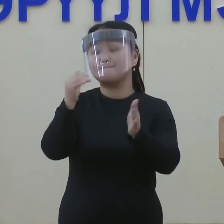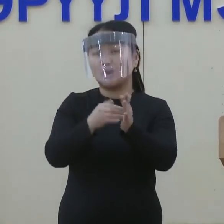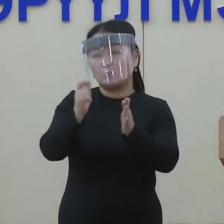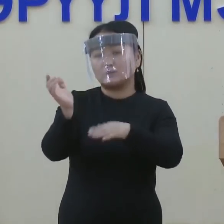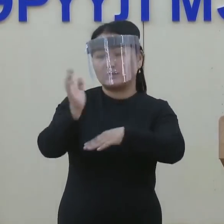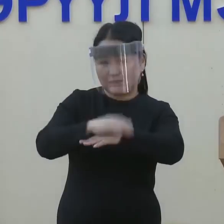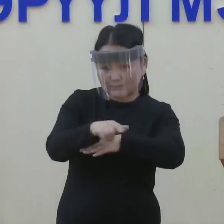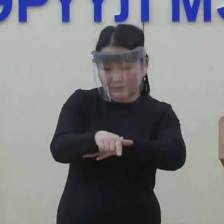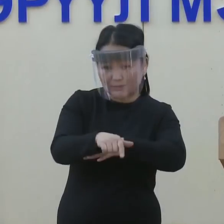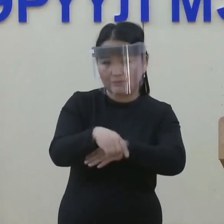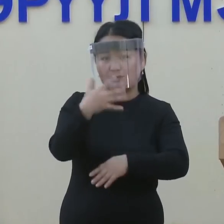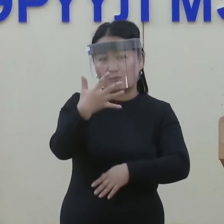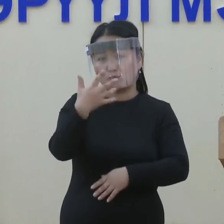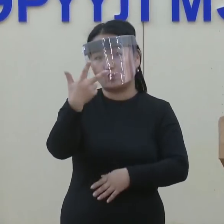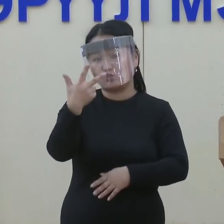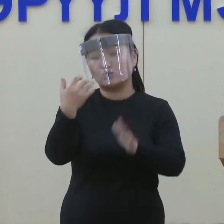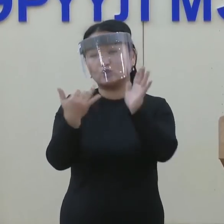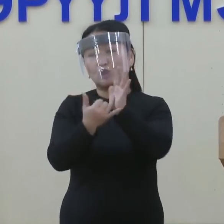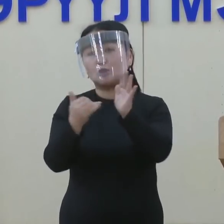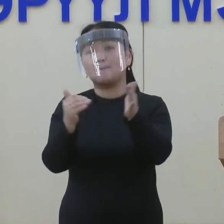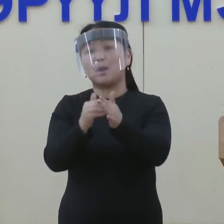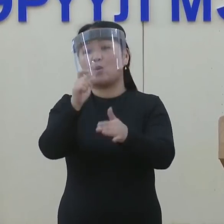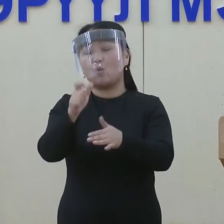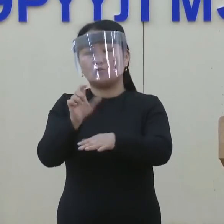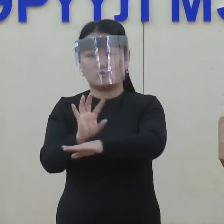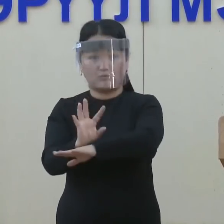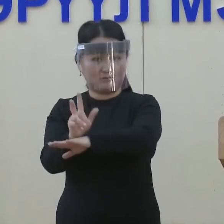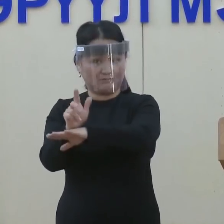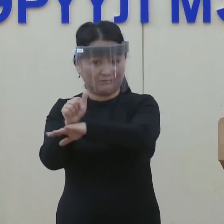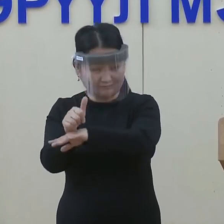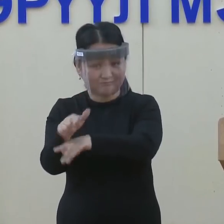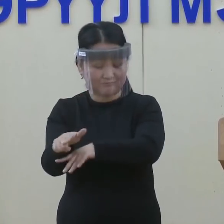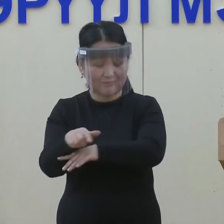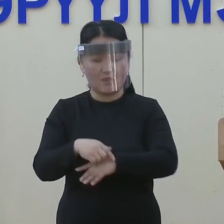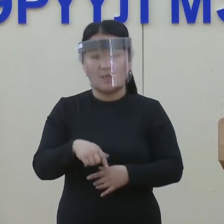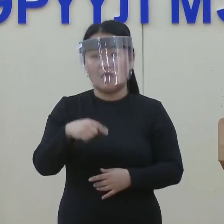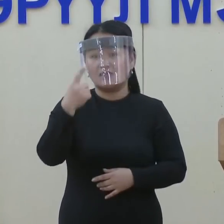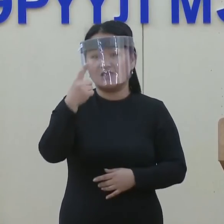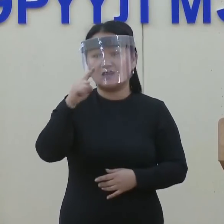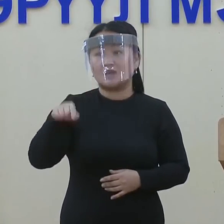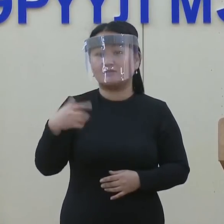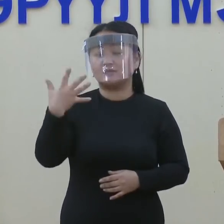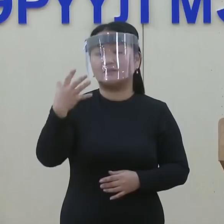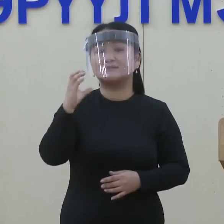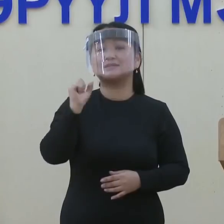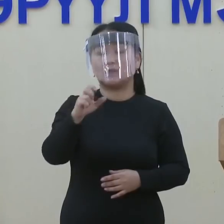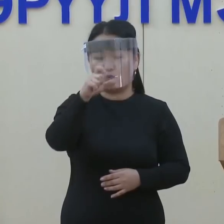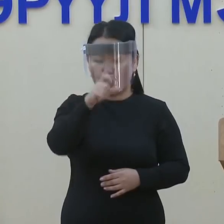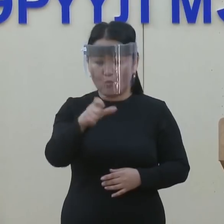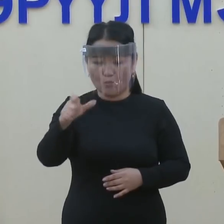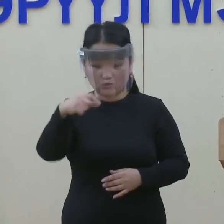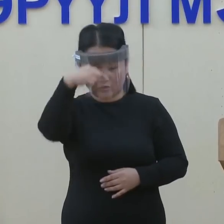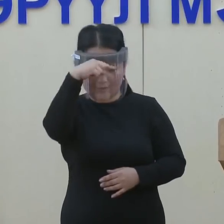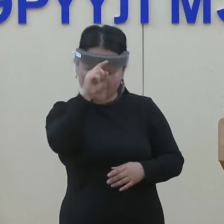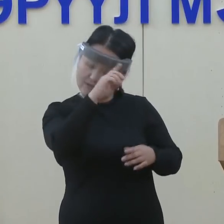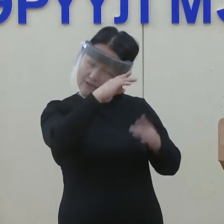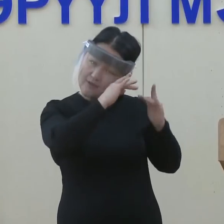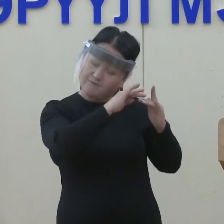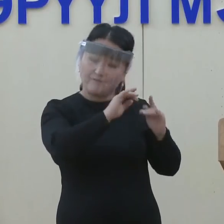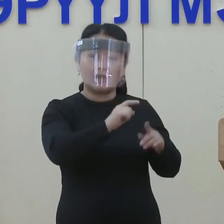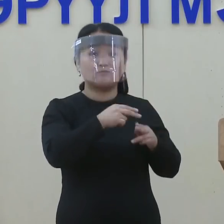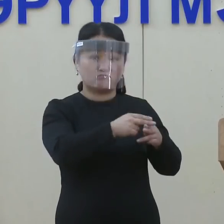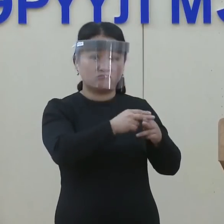596,537 хүн эдгэрч эмнэлгээс гарсан байна. За COVID-19-ийн улмаас 1.5 сая хүн эмнэлэгт хэвтэн эмчлэгдэж байна.